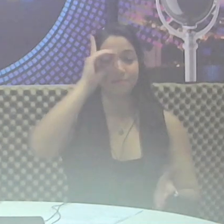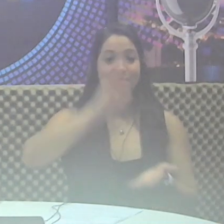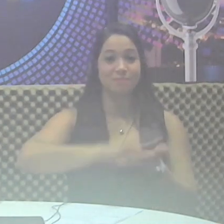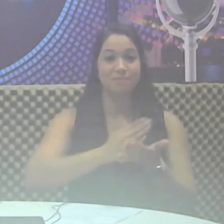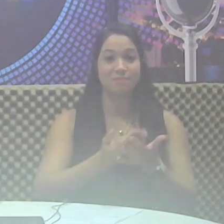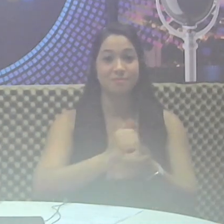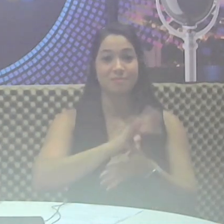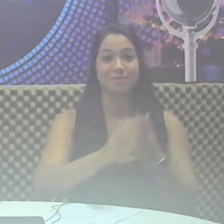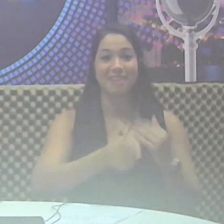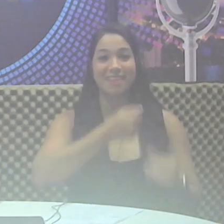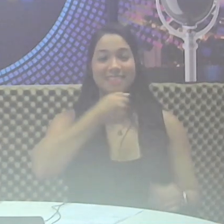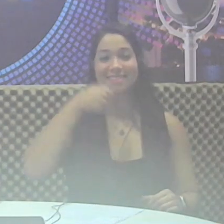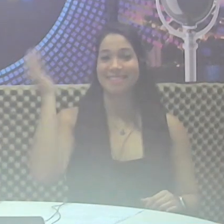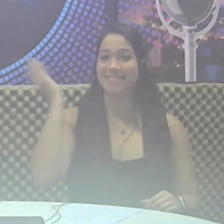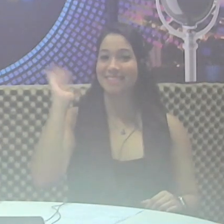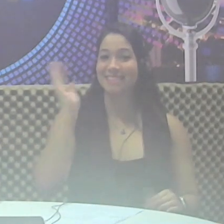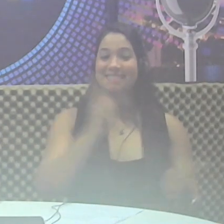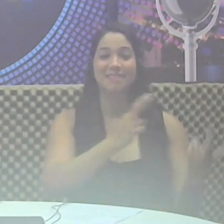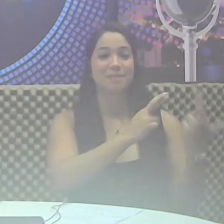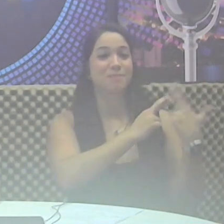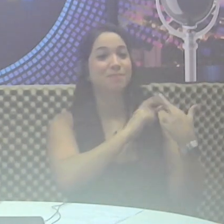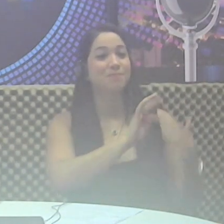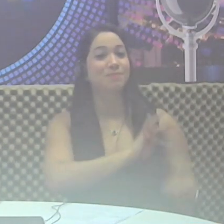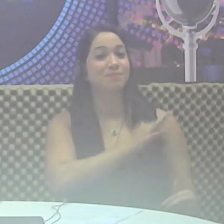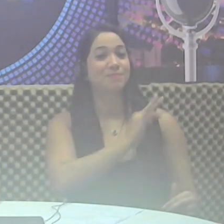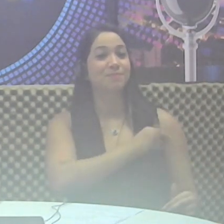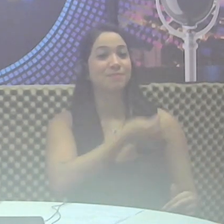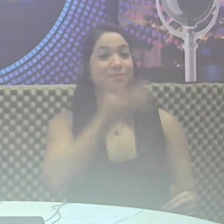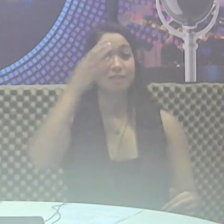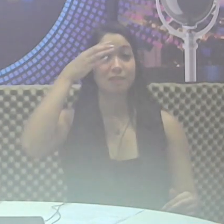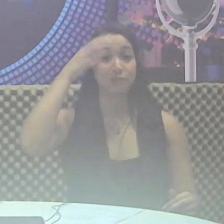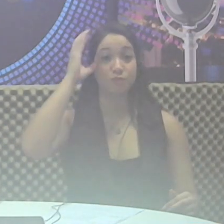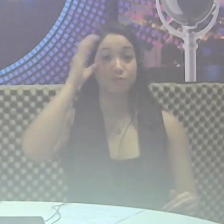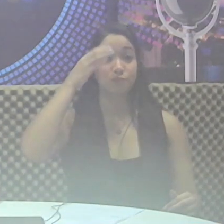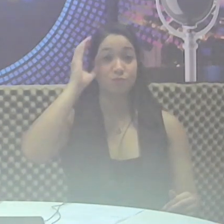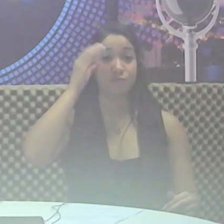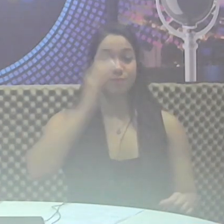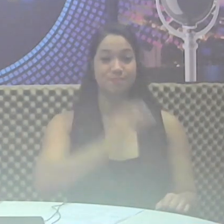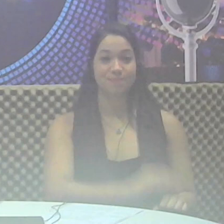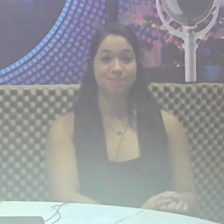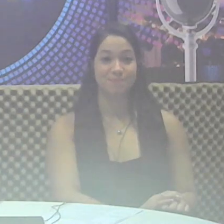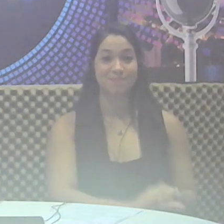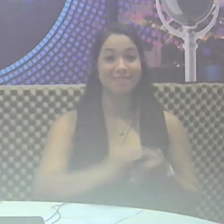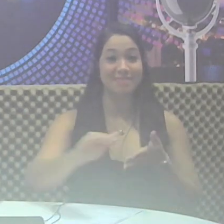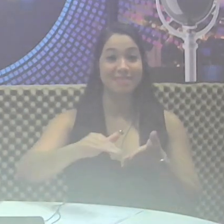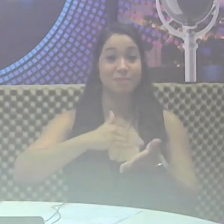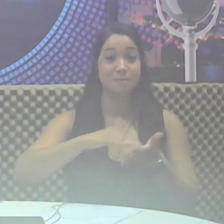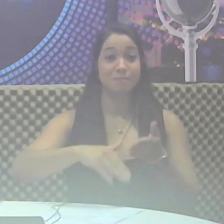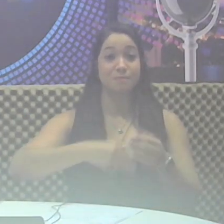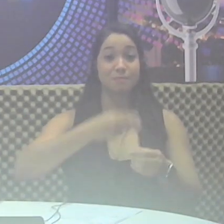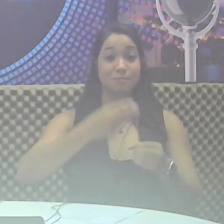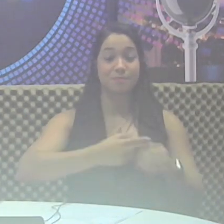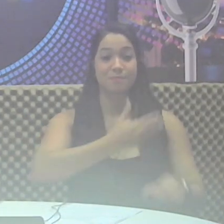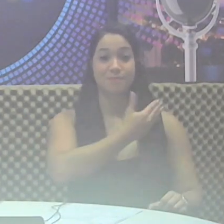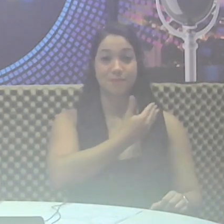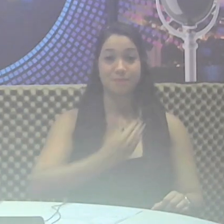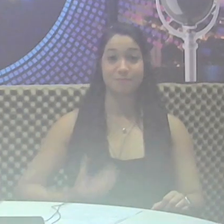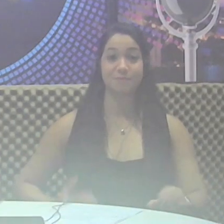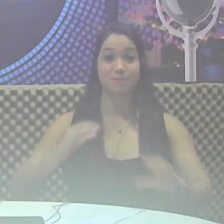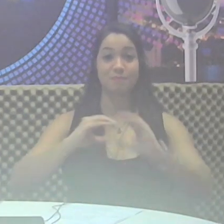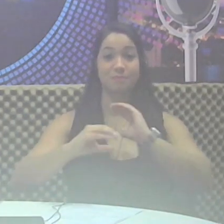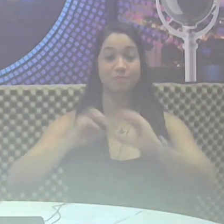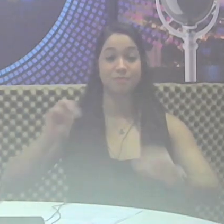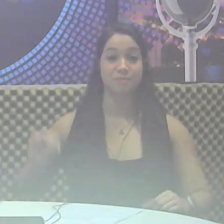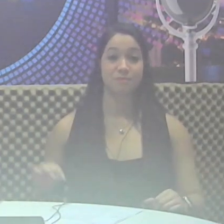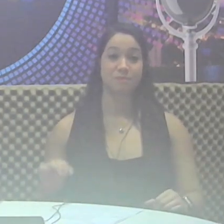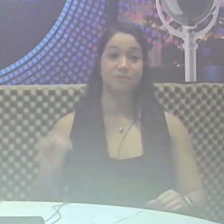Aires. Tradução em Libras, Amanda Valentim. Responsável técnico, Cristiano Silva. Secretário Municipal de Governo